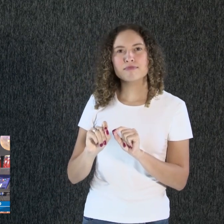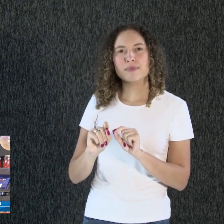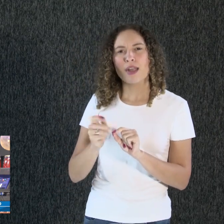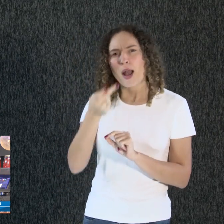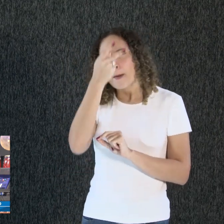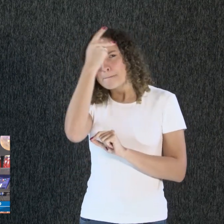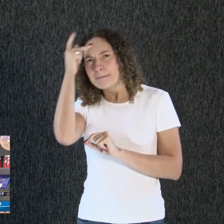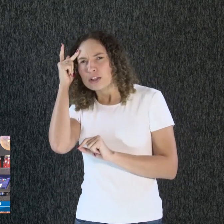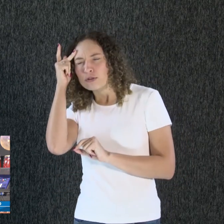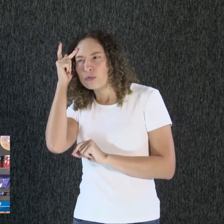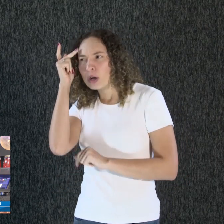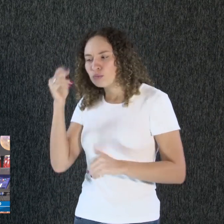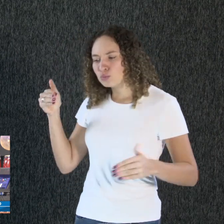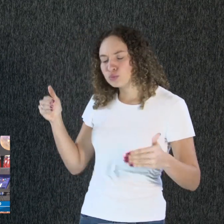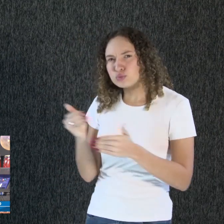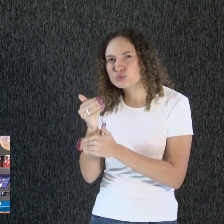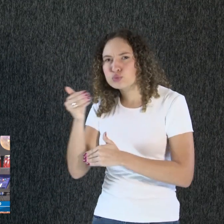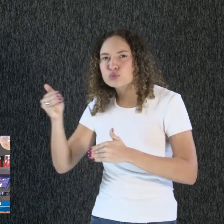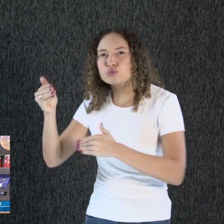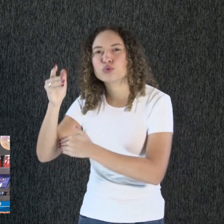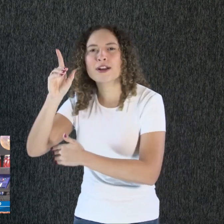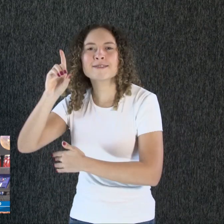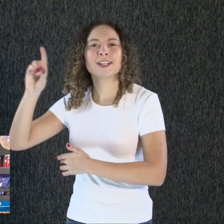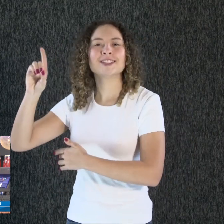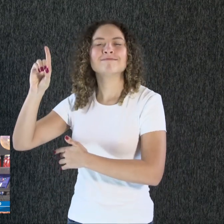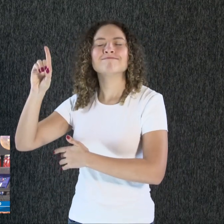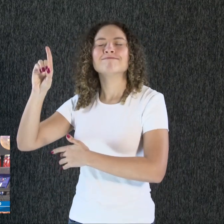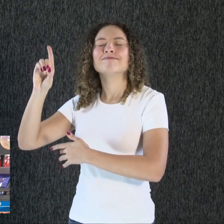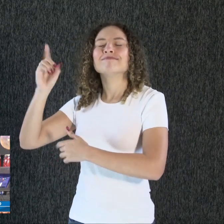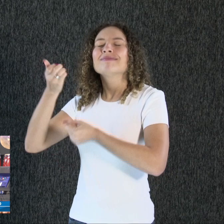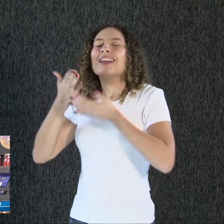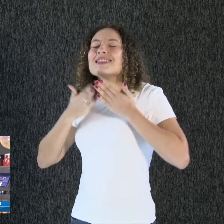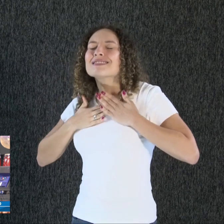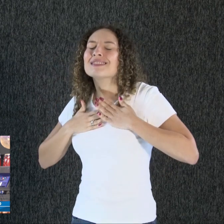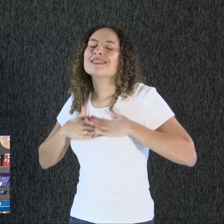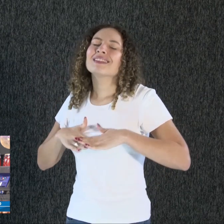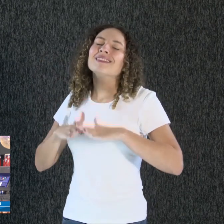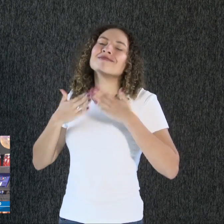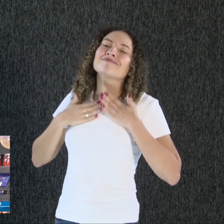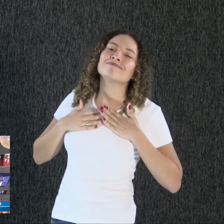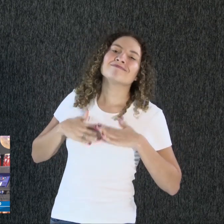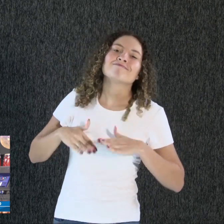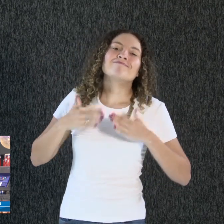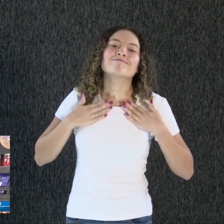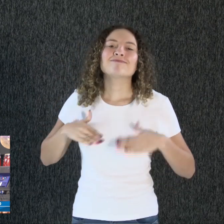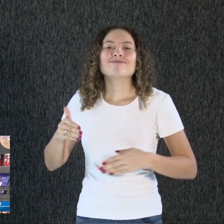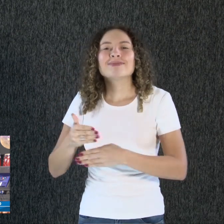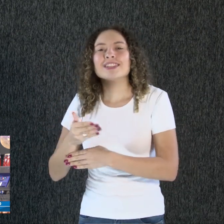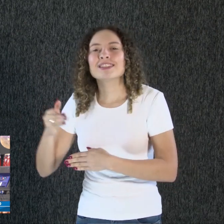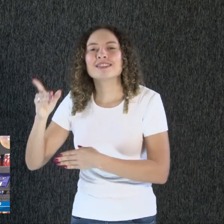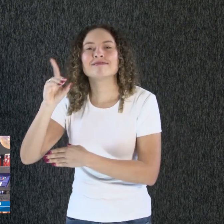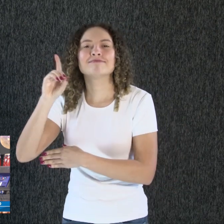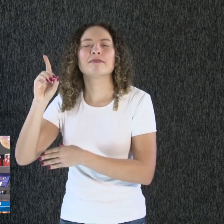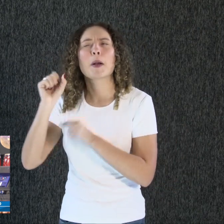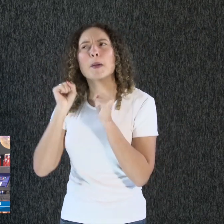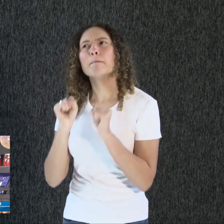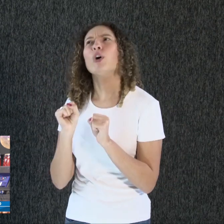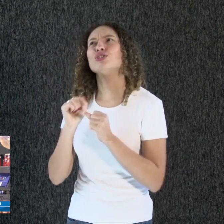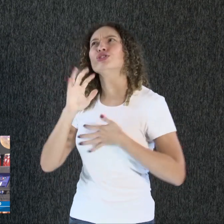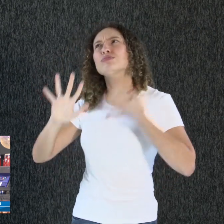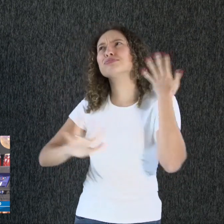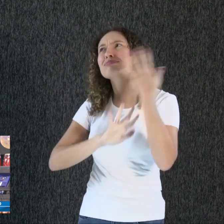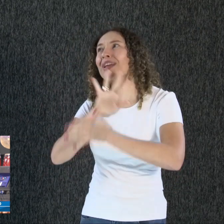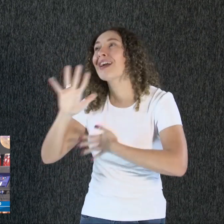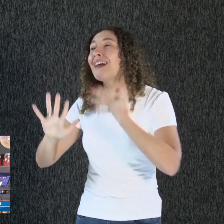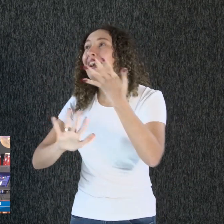aquele que habita no abrigo do Altíssimo e descansa à sombra do Todo-Poderoso,